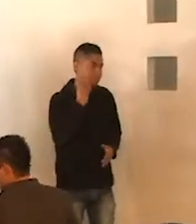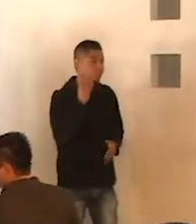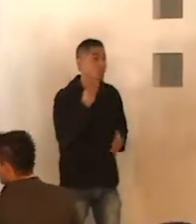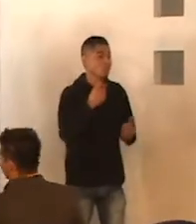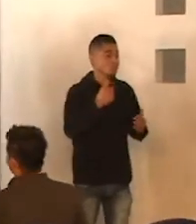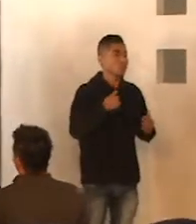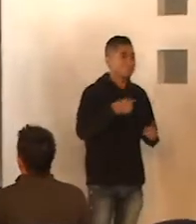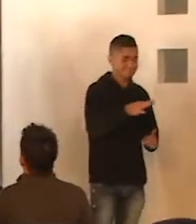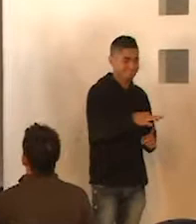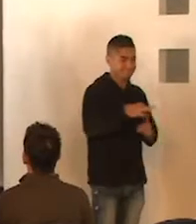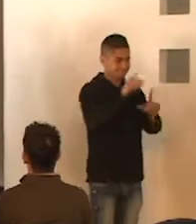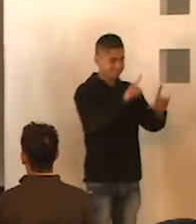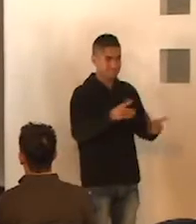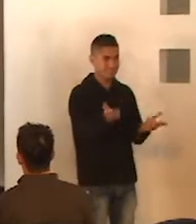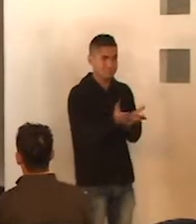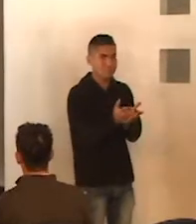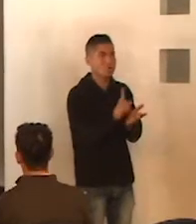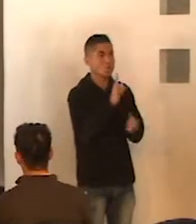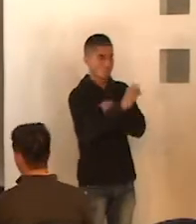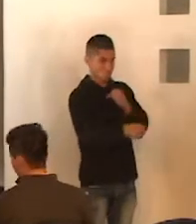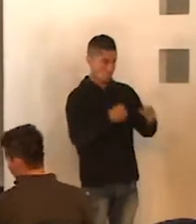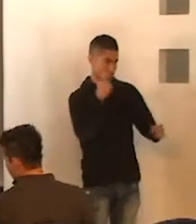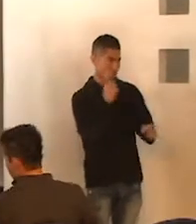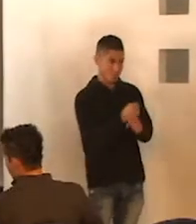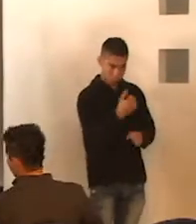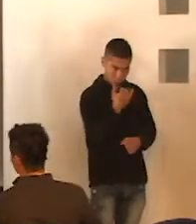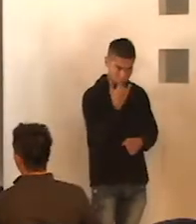Ya llevo un año